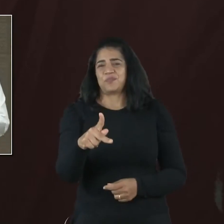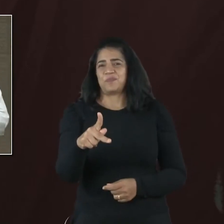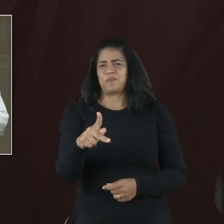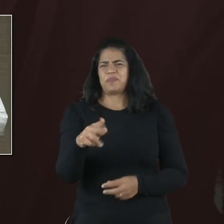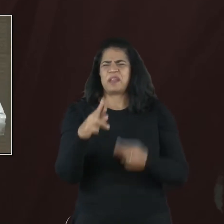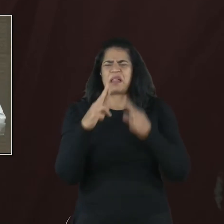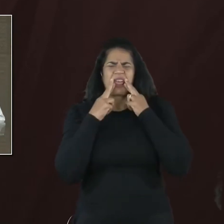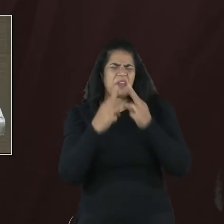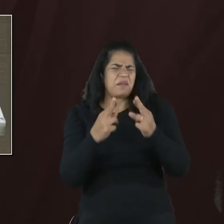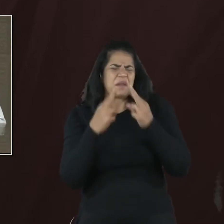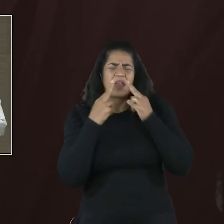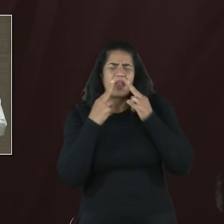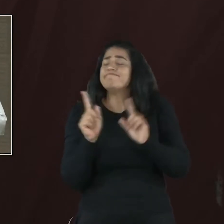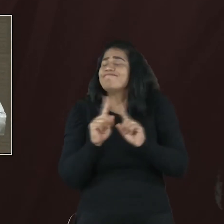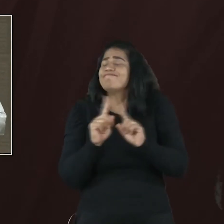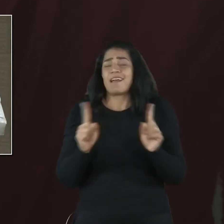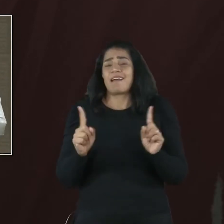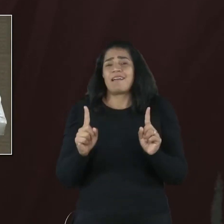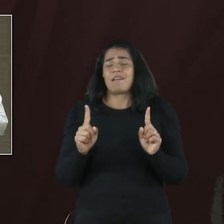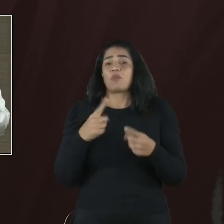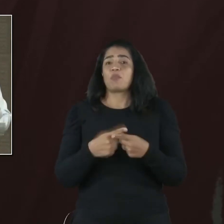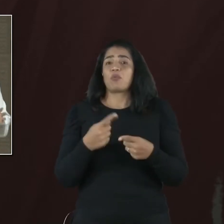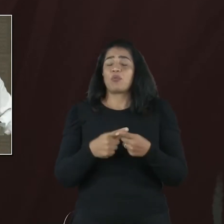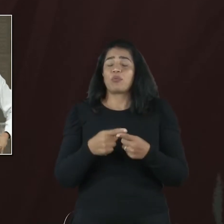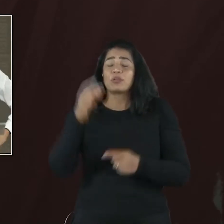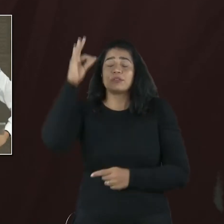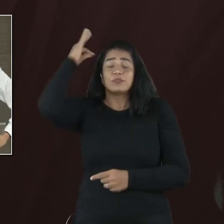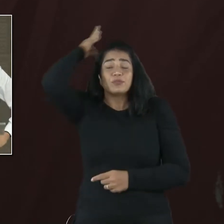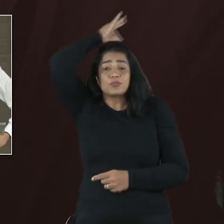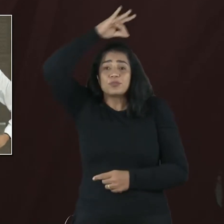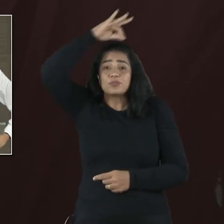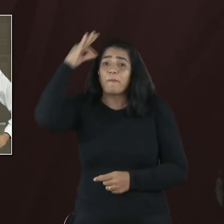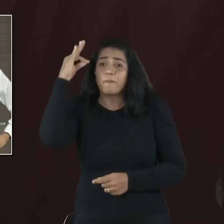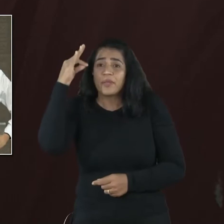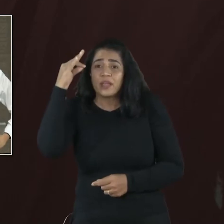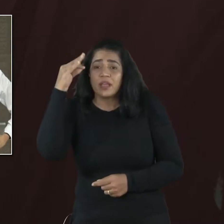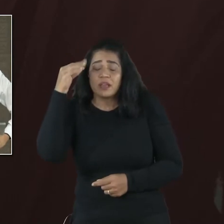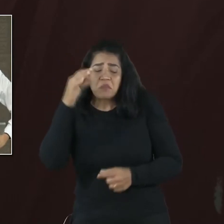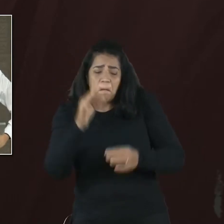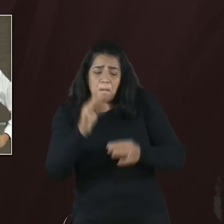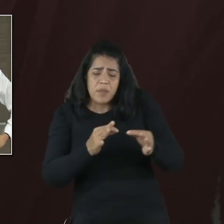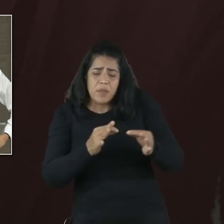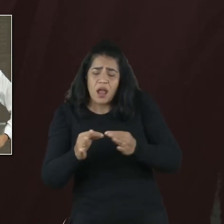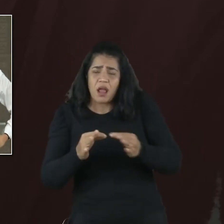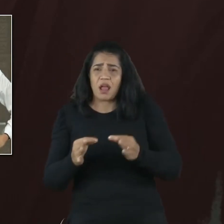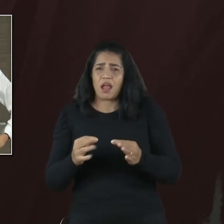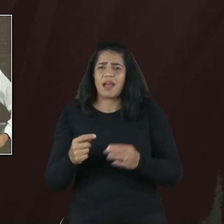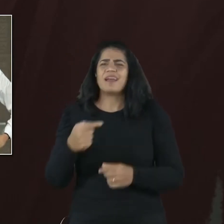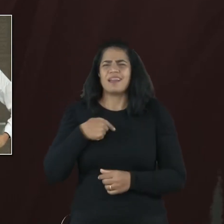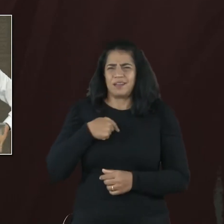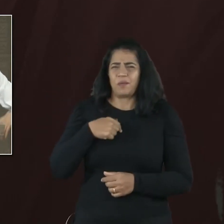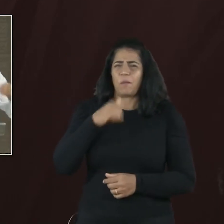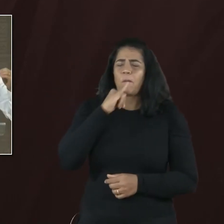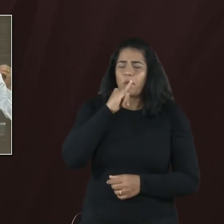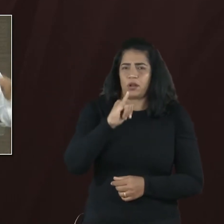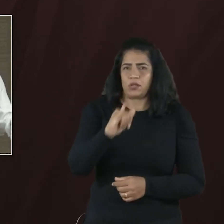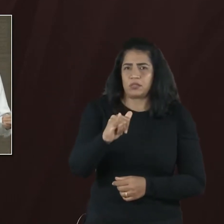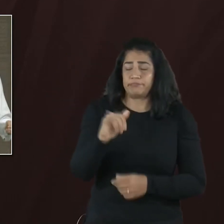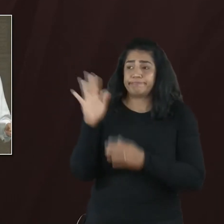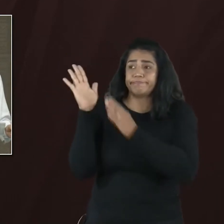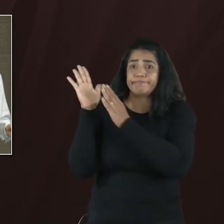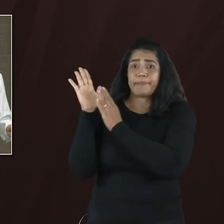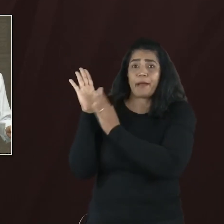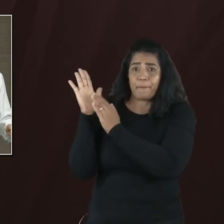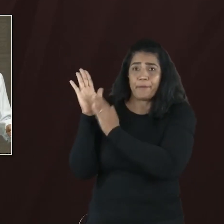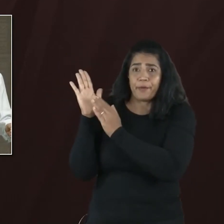Até a minha mão direita, eu não posso murmurar, alguma coisa o Senhor quer, não sei o que é. Não é, irmãos? Vamos louvar